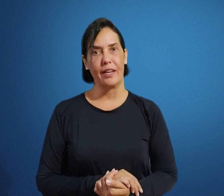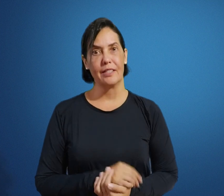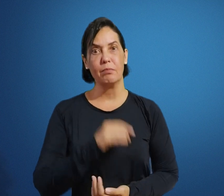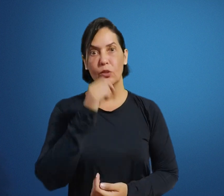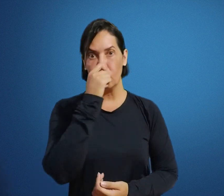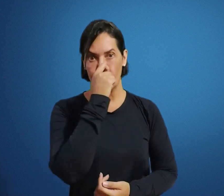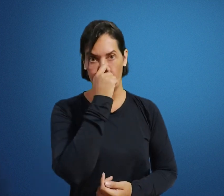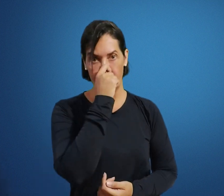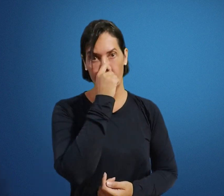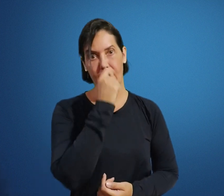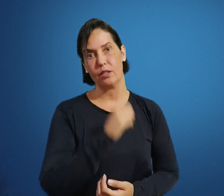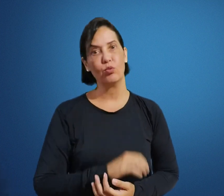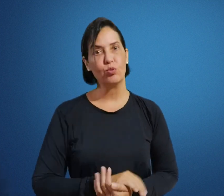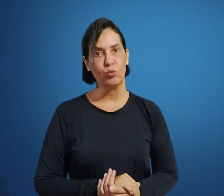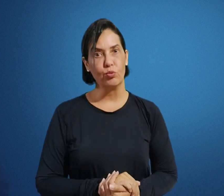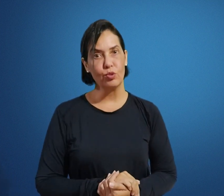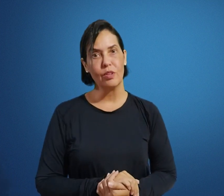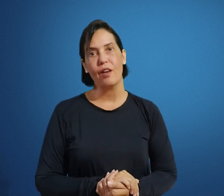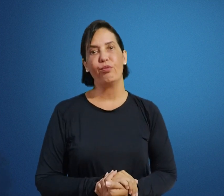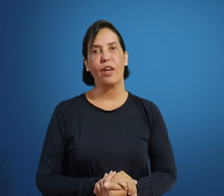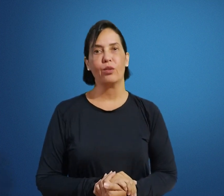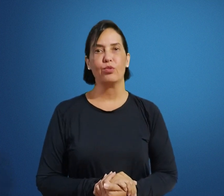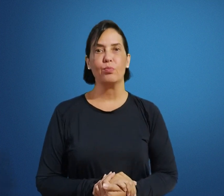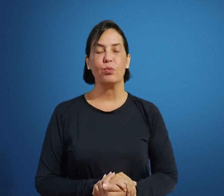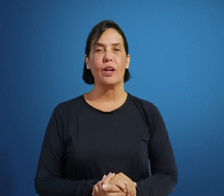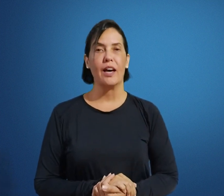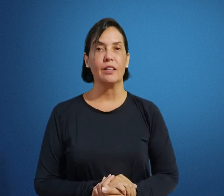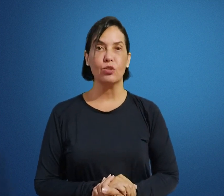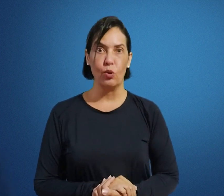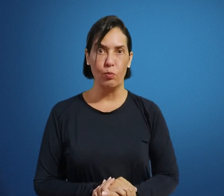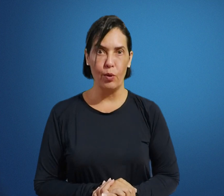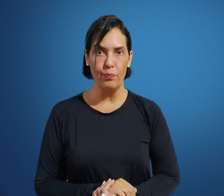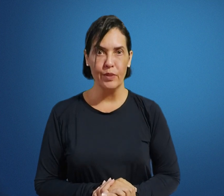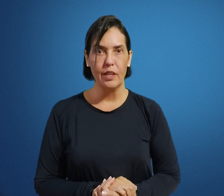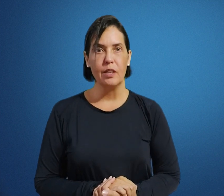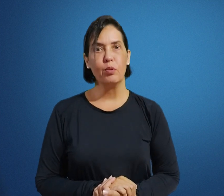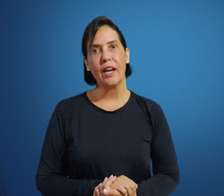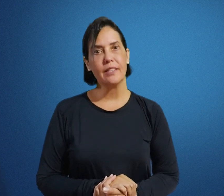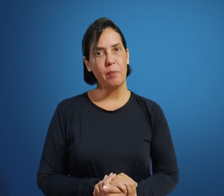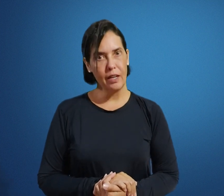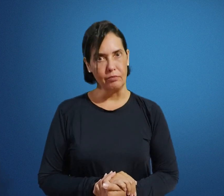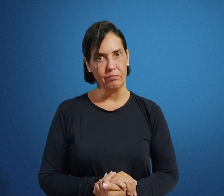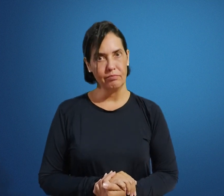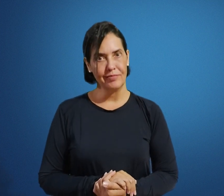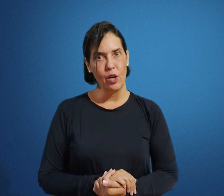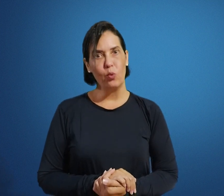das metodologias de educação dos surdos feitos por Karen Strobel e por Gladys Perlin. O que